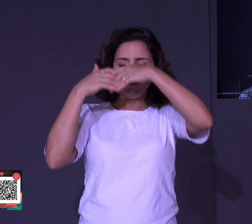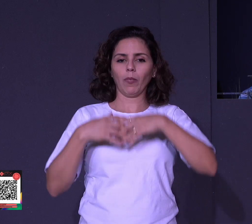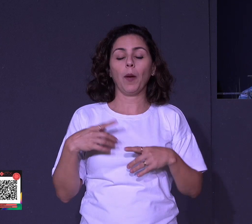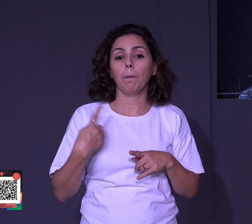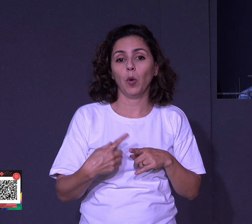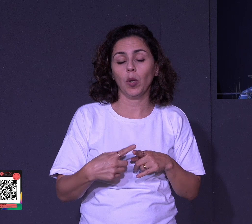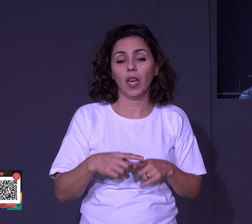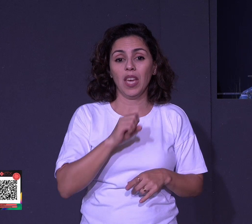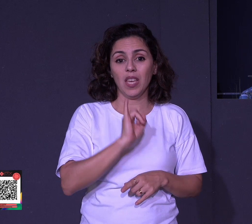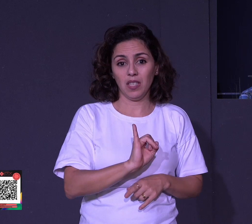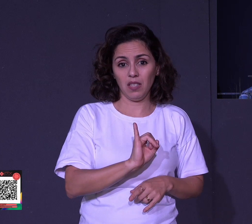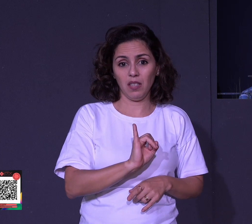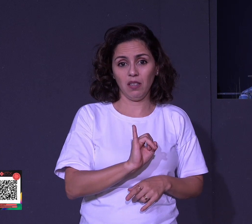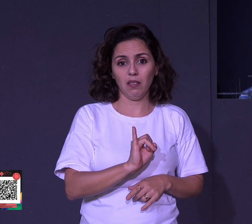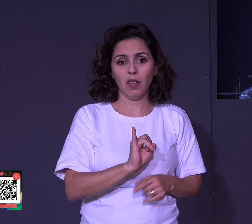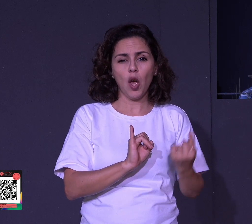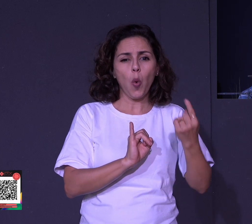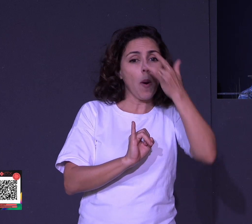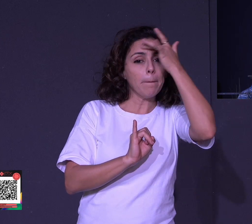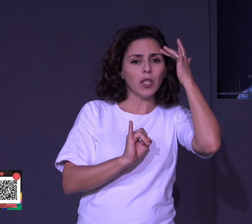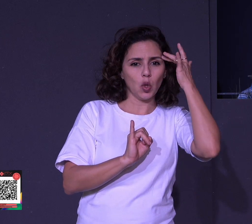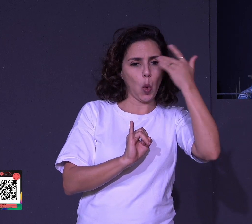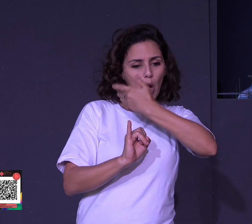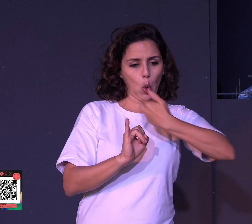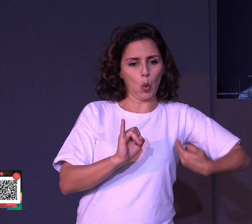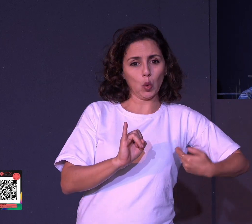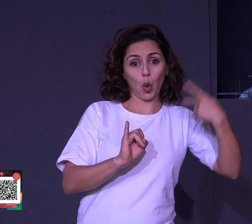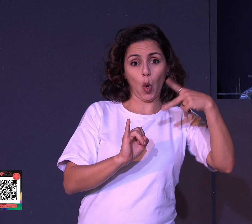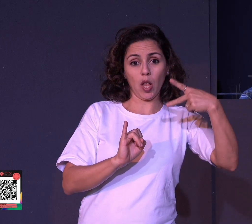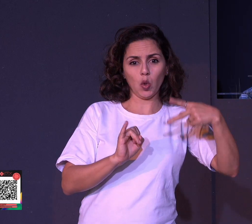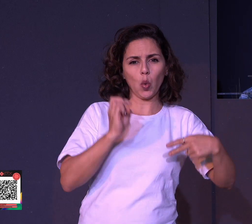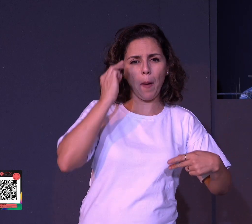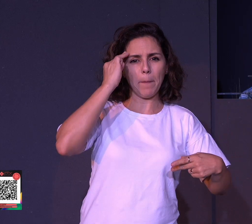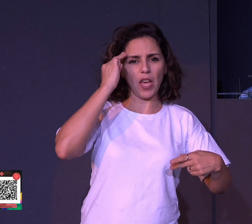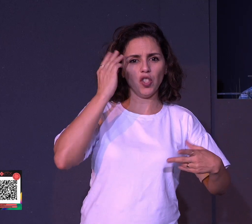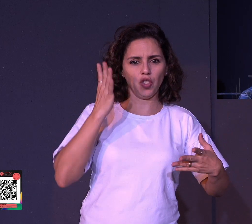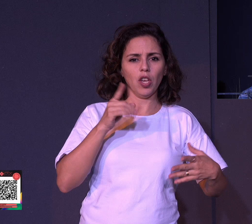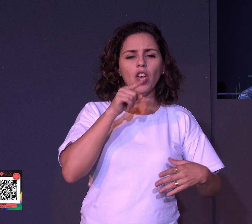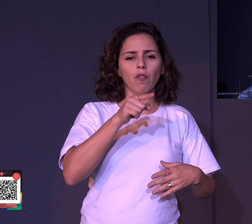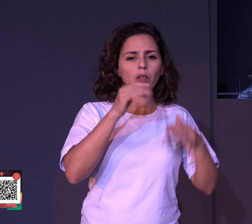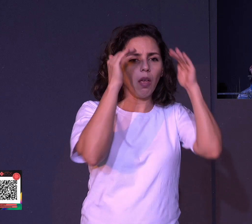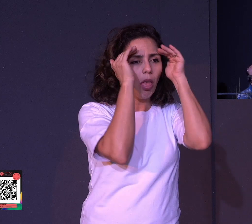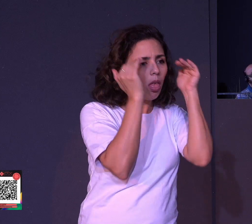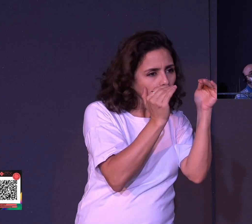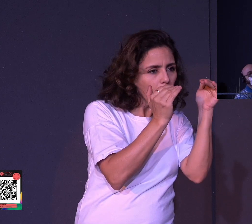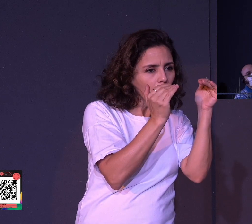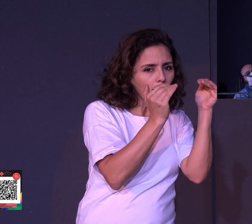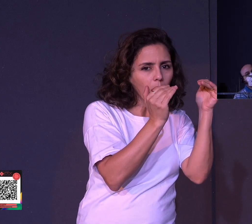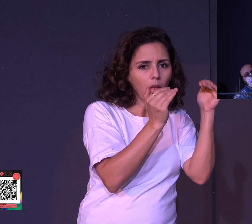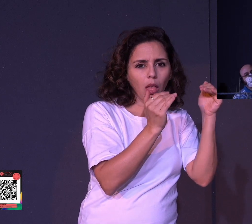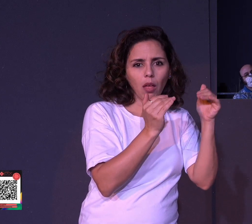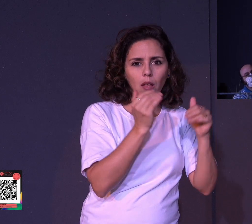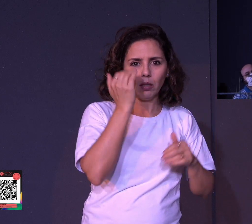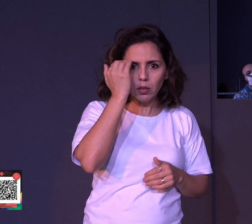viver, você será um conformado. Vai achar tudo normal. Mas se você passar